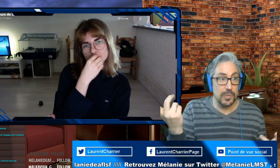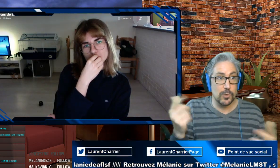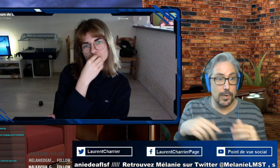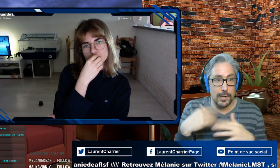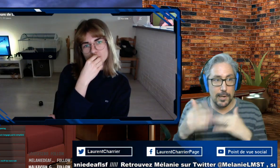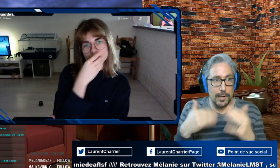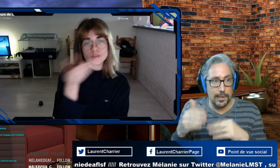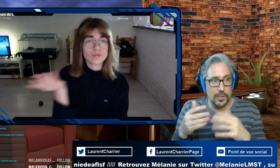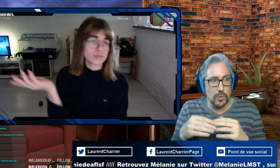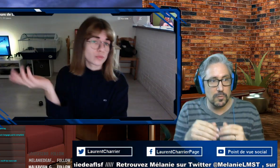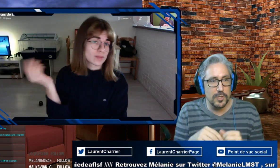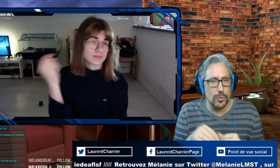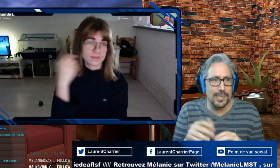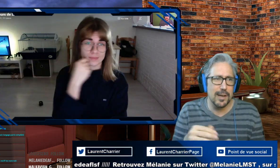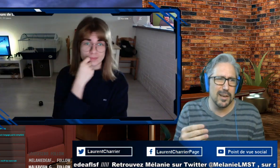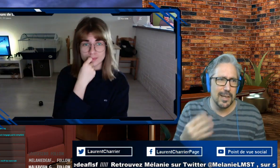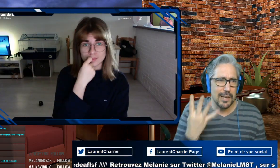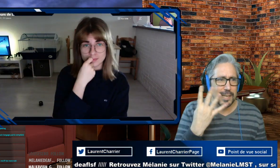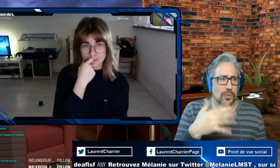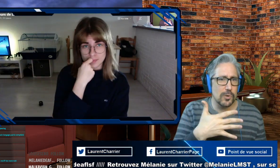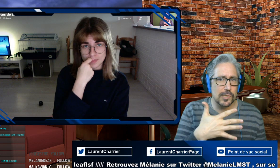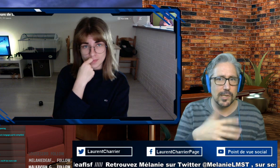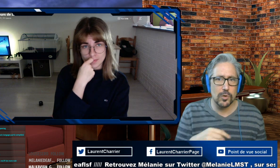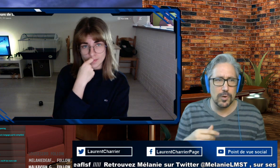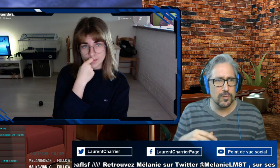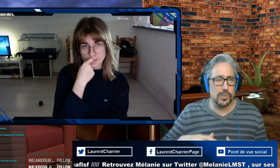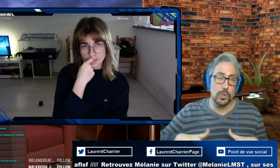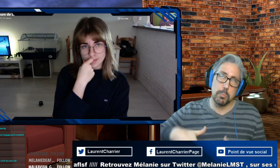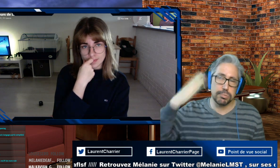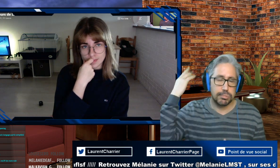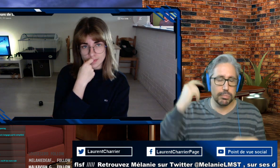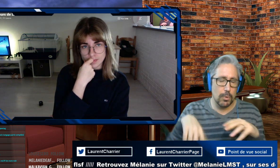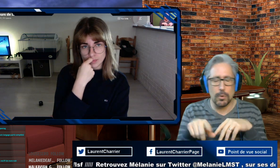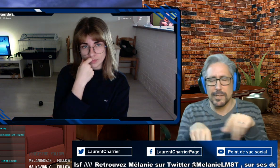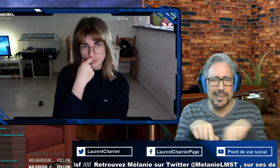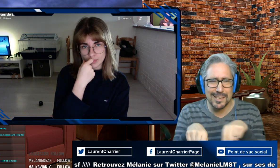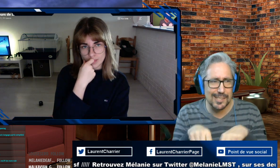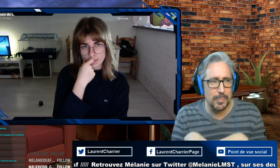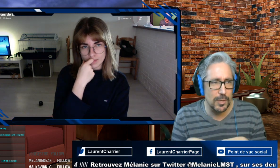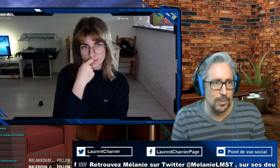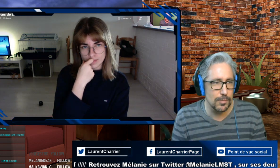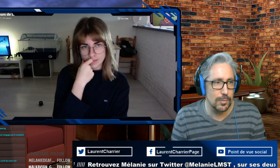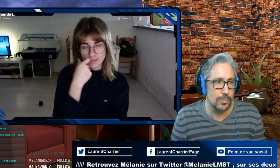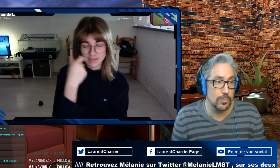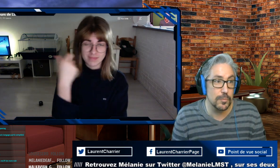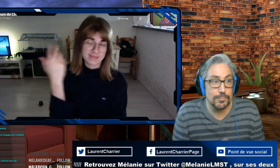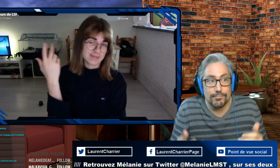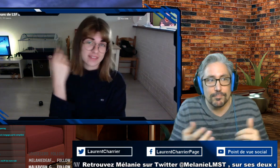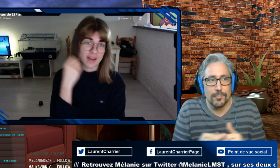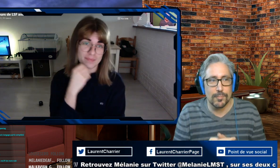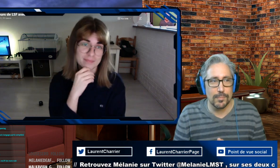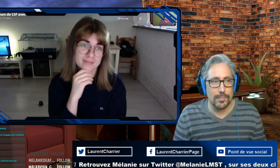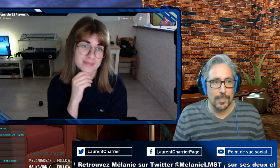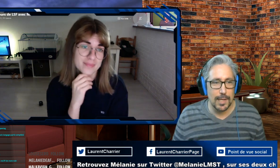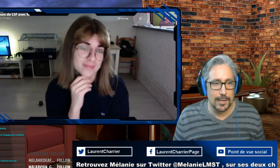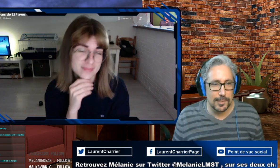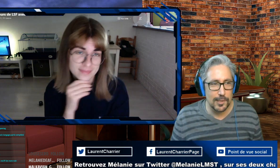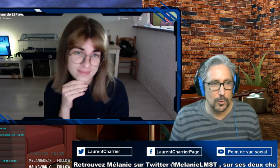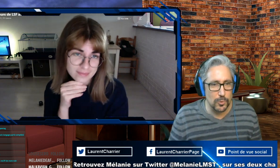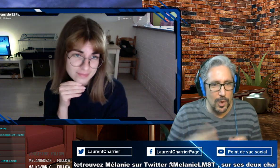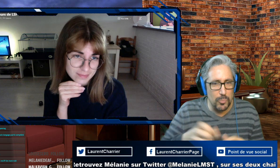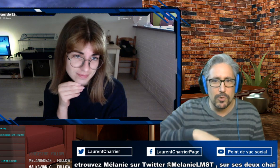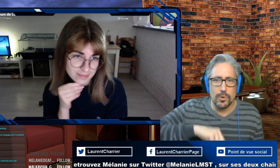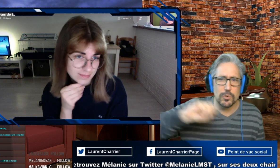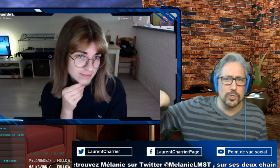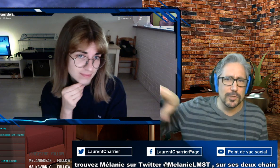clic, clic. Parce que les gens, une vidéo qui a 4 ans, 5 ans, ils vont se dire, bon, qu'est-ce qu'il y a maintenant de nouveau? Va. C'est